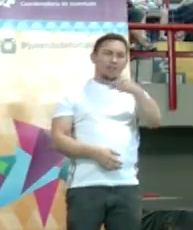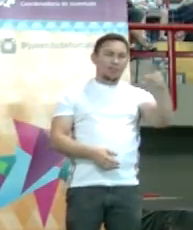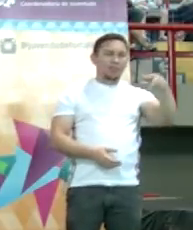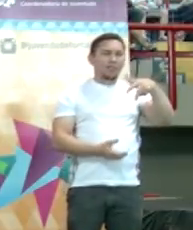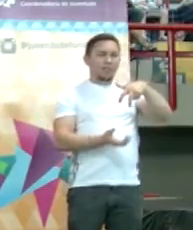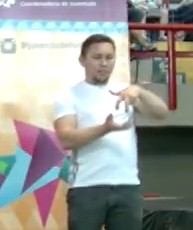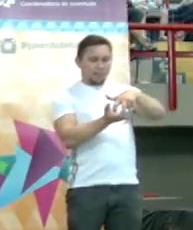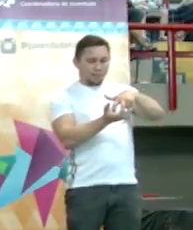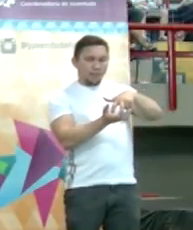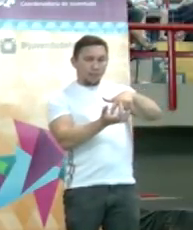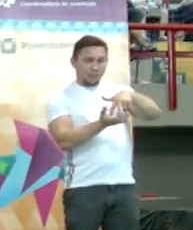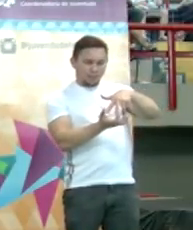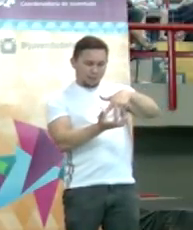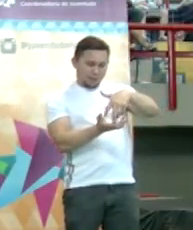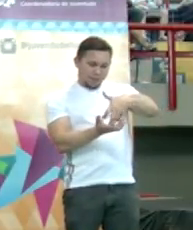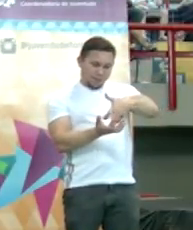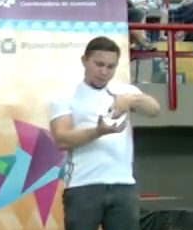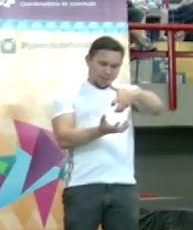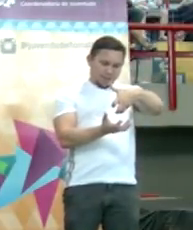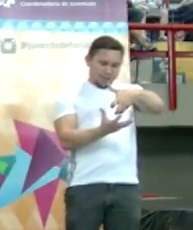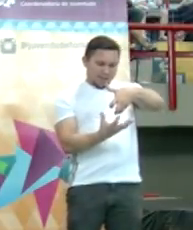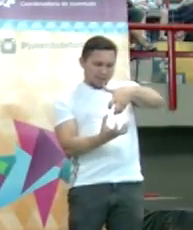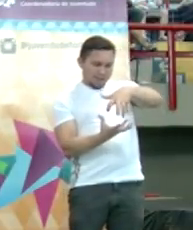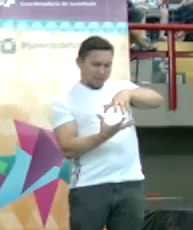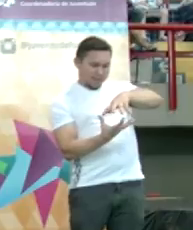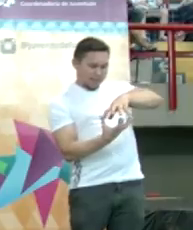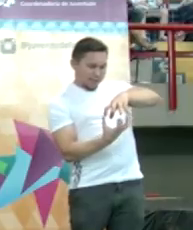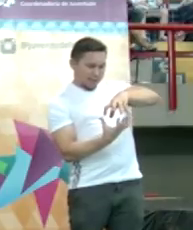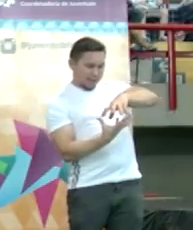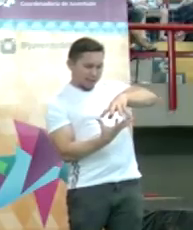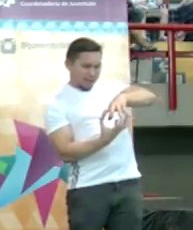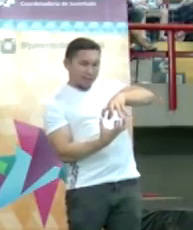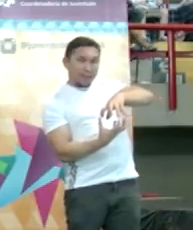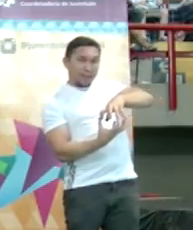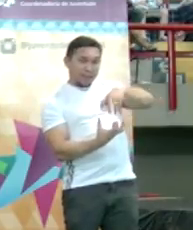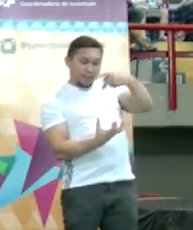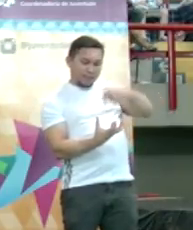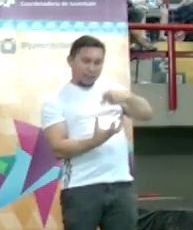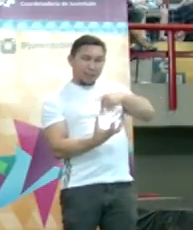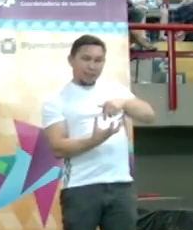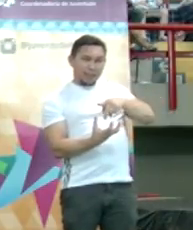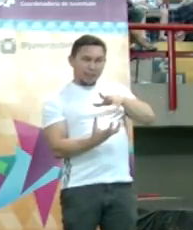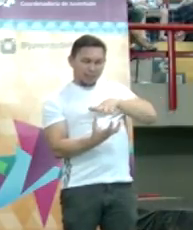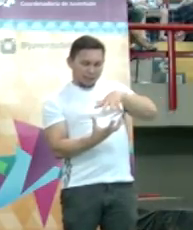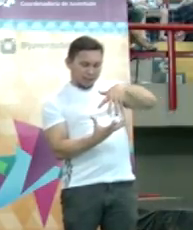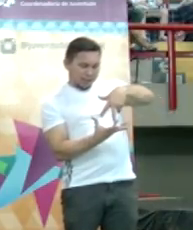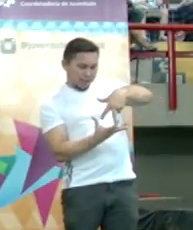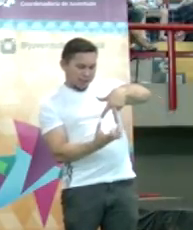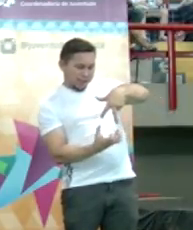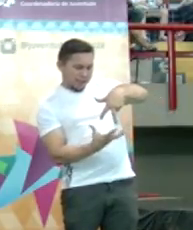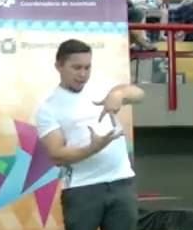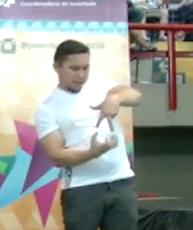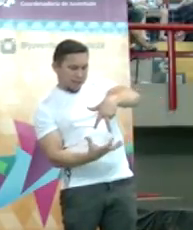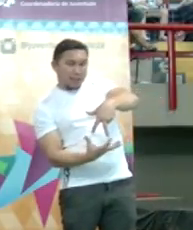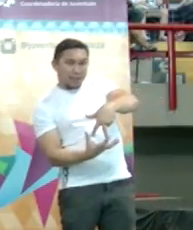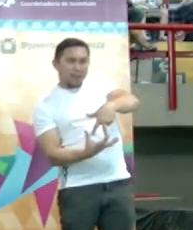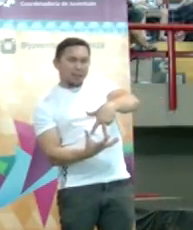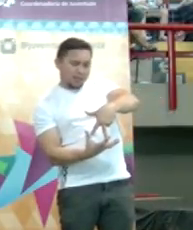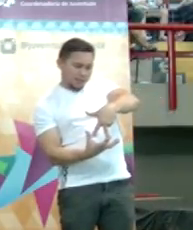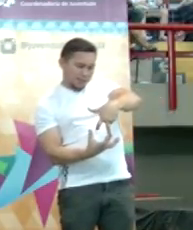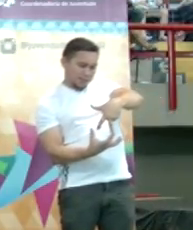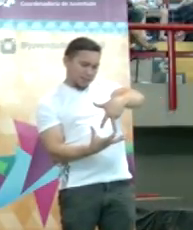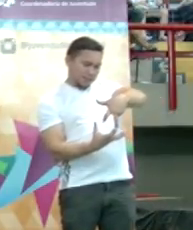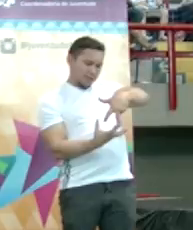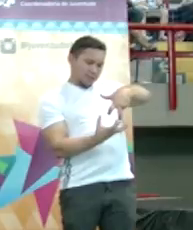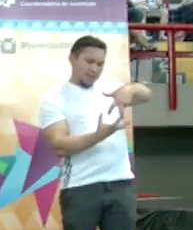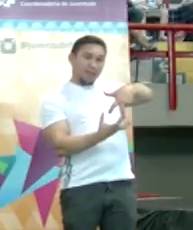Você puxa a Terra lhe puxa. A Terra está lhe puxando? Sim, você está puxando